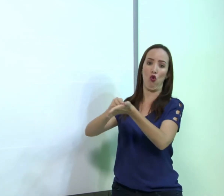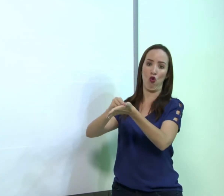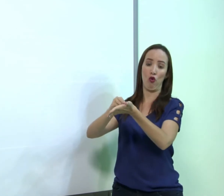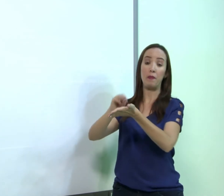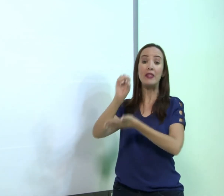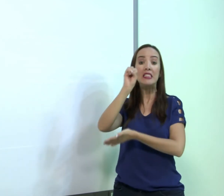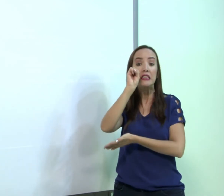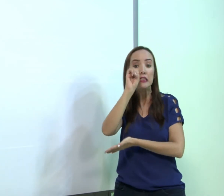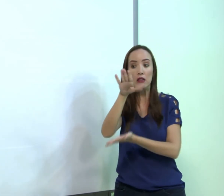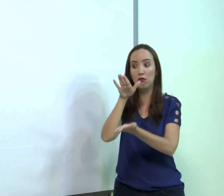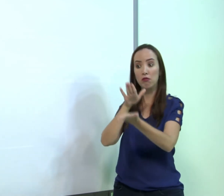texto.